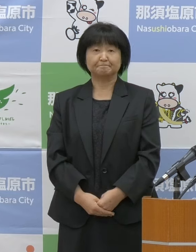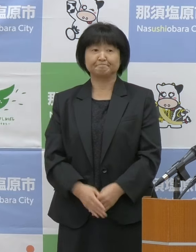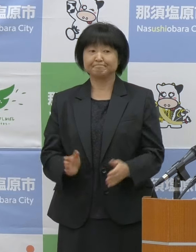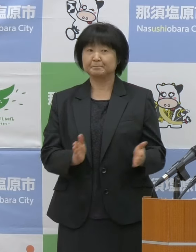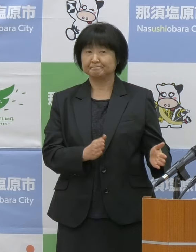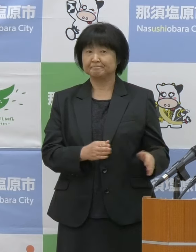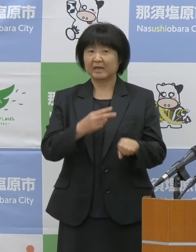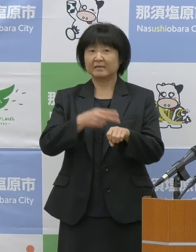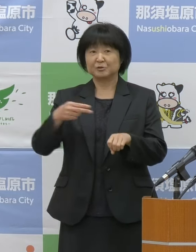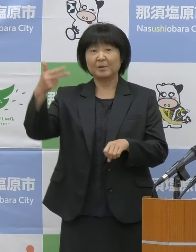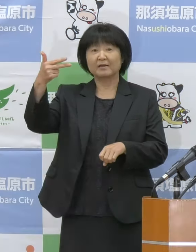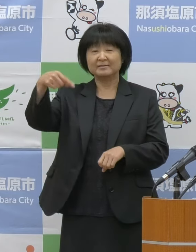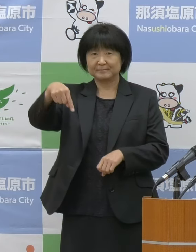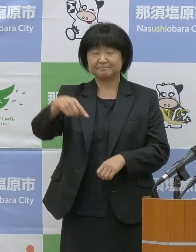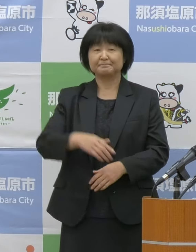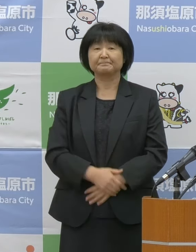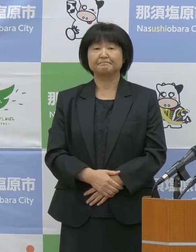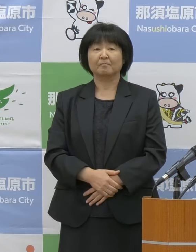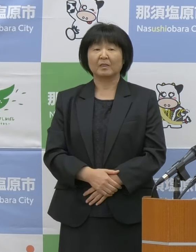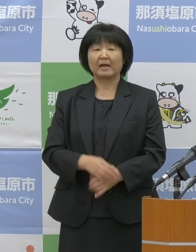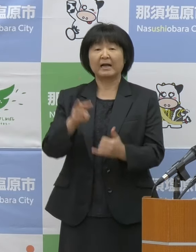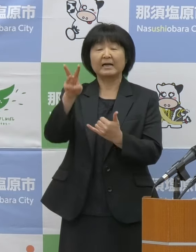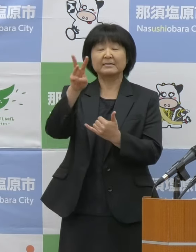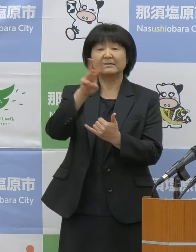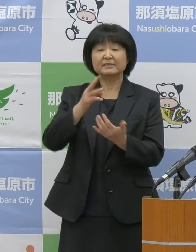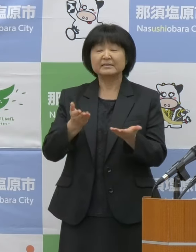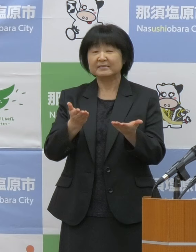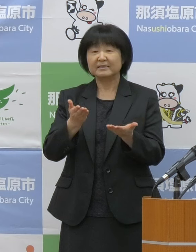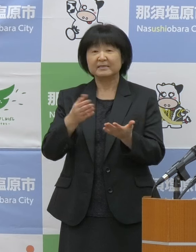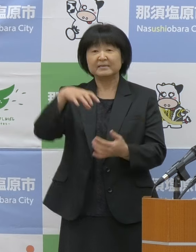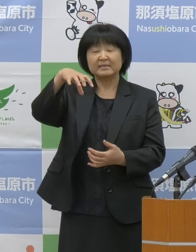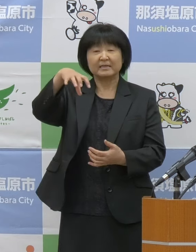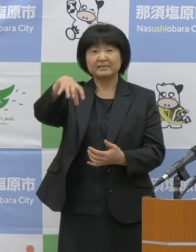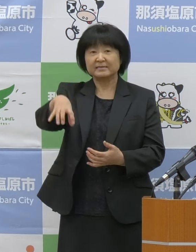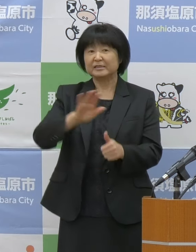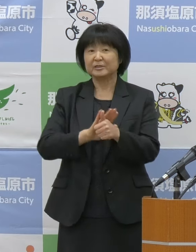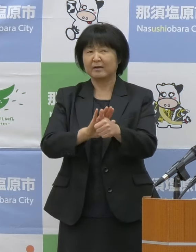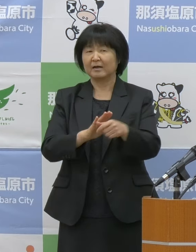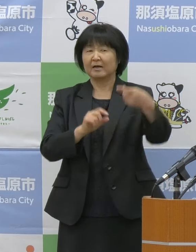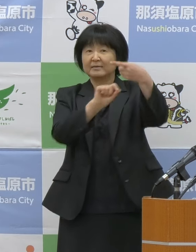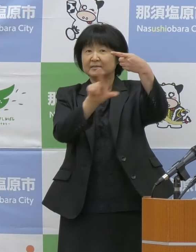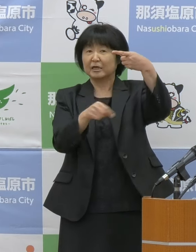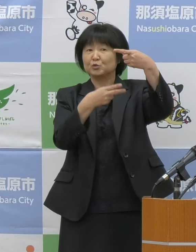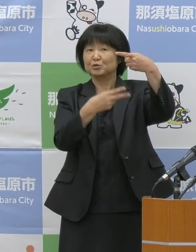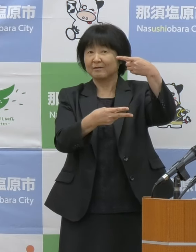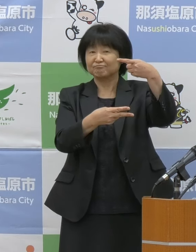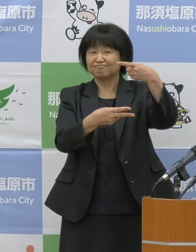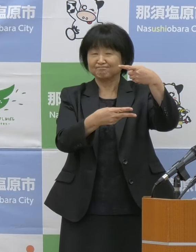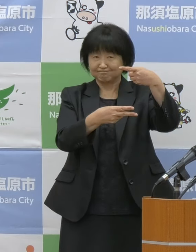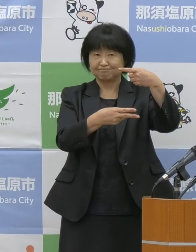さて、那須塩原では被災地支援、1月2日の時点